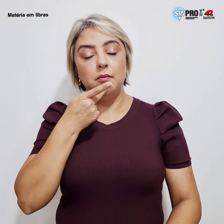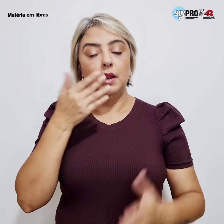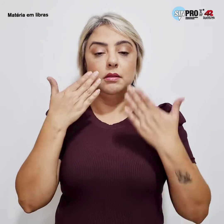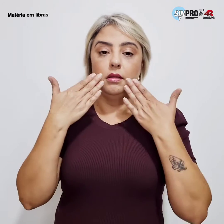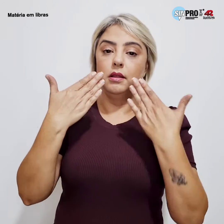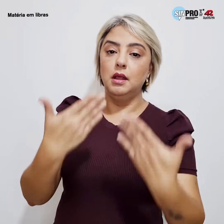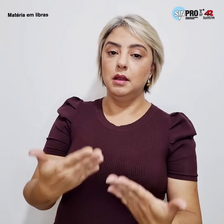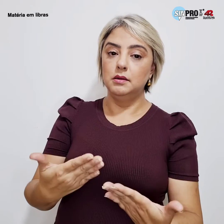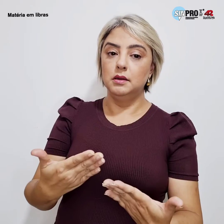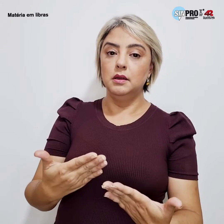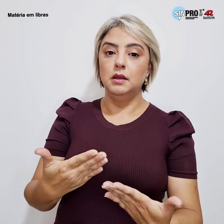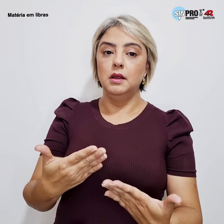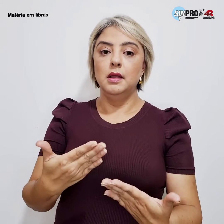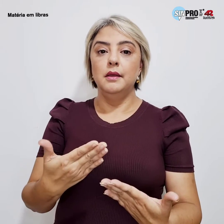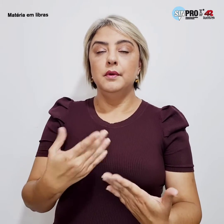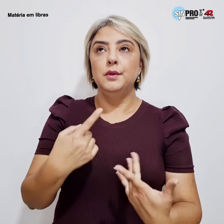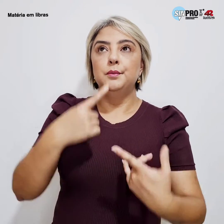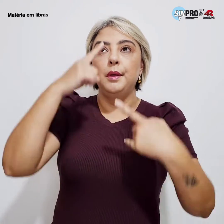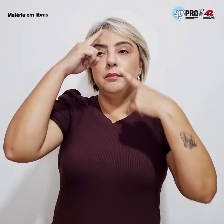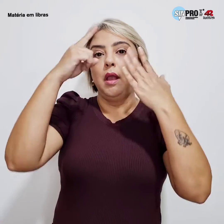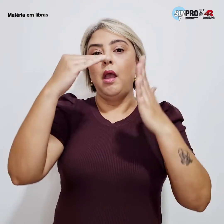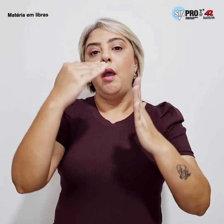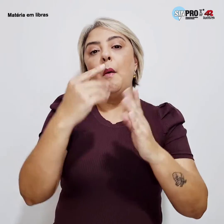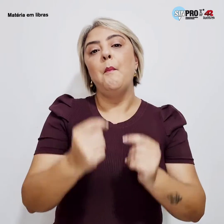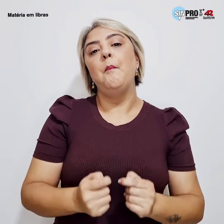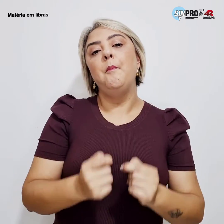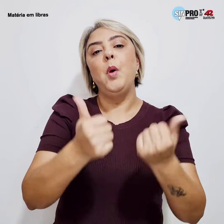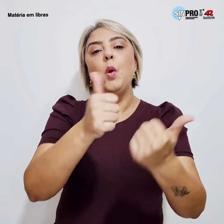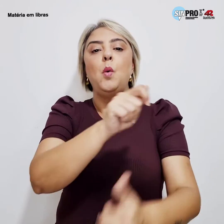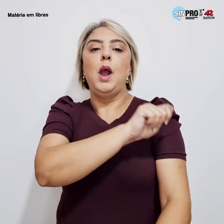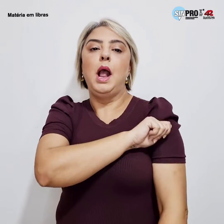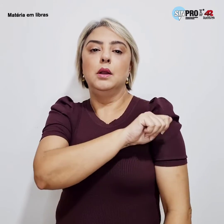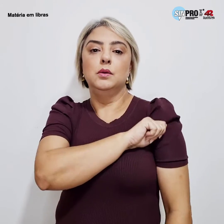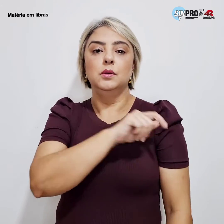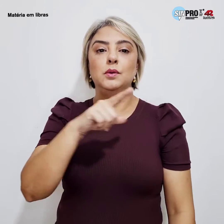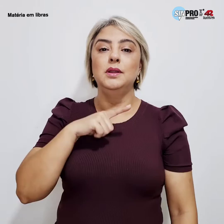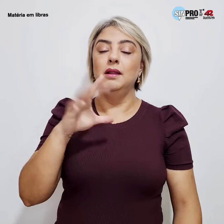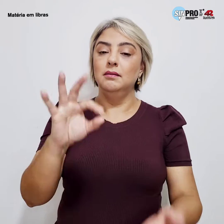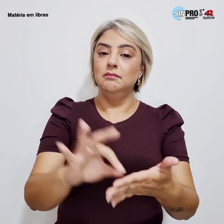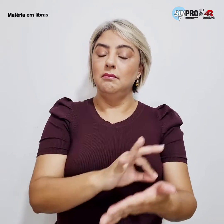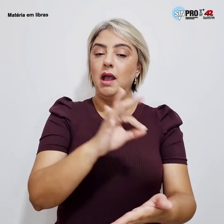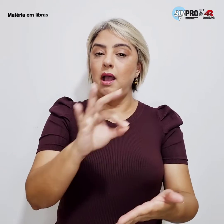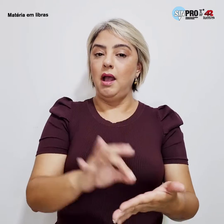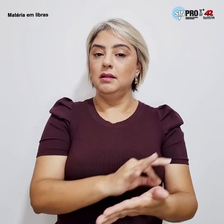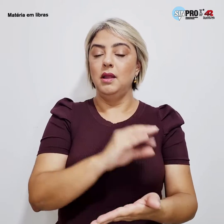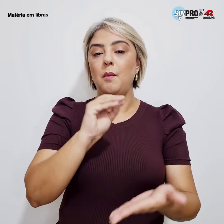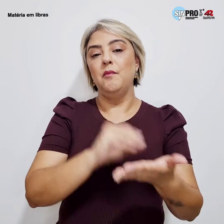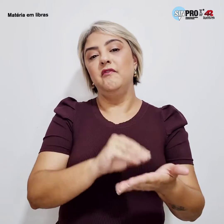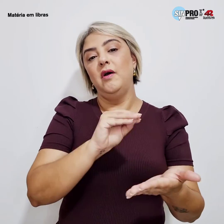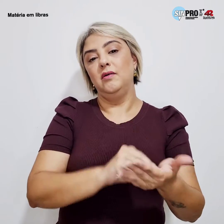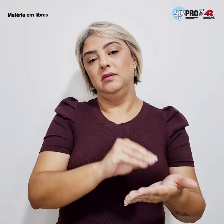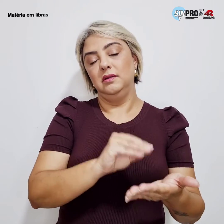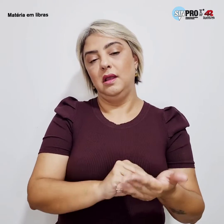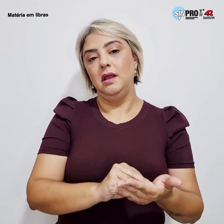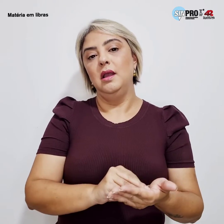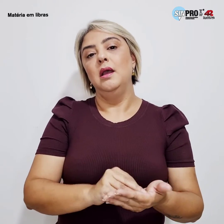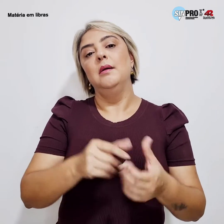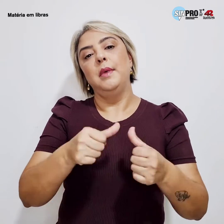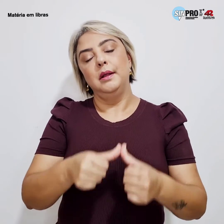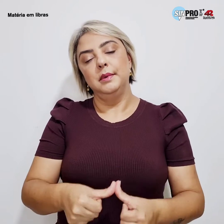apresentada foi uma suposta baixa demanda. Haveria matrículas insuficientes para manter a escola